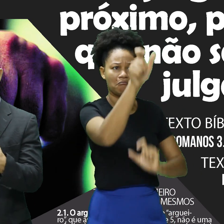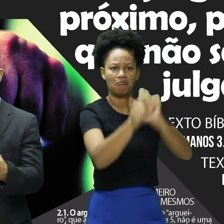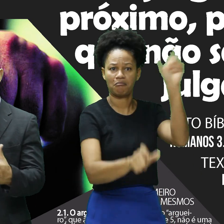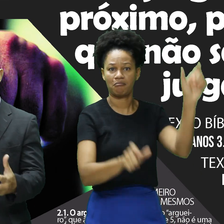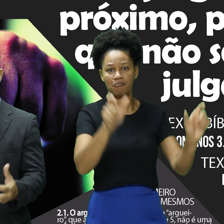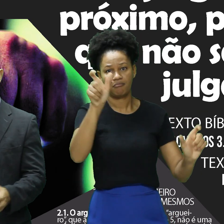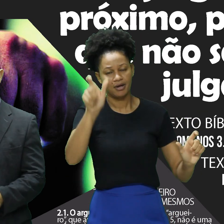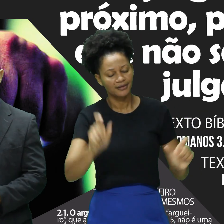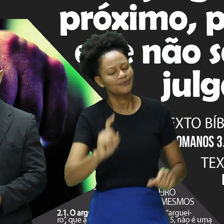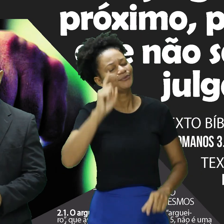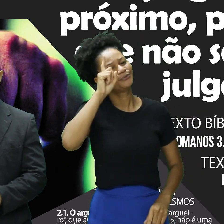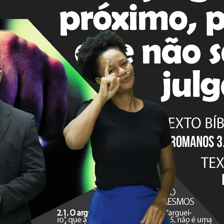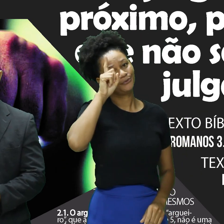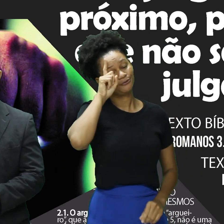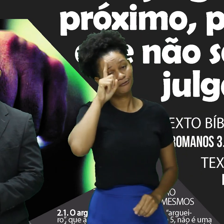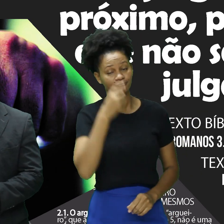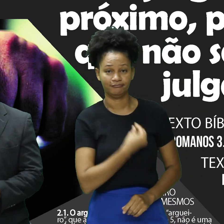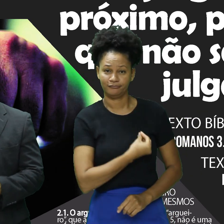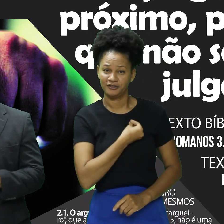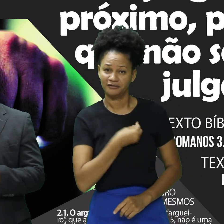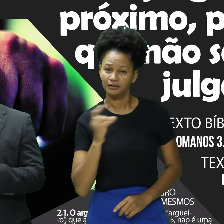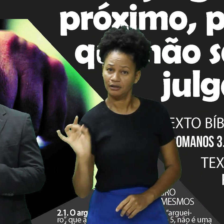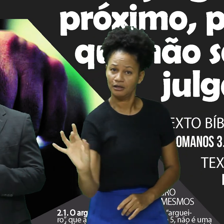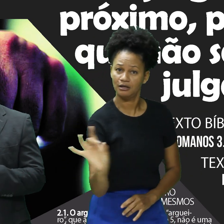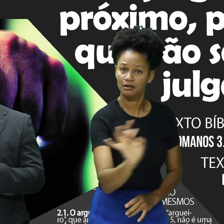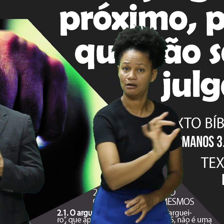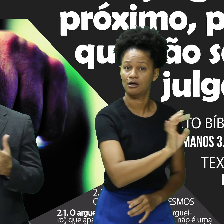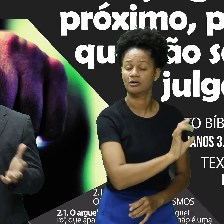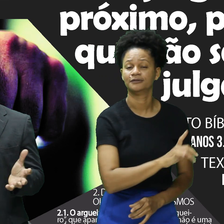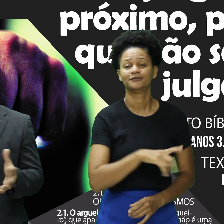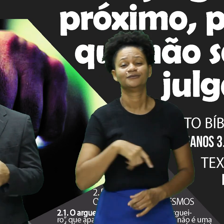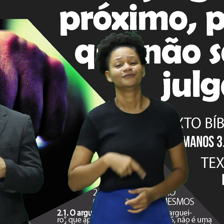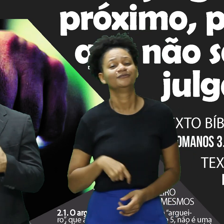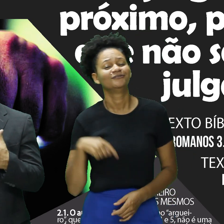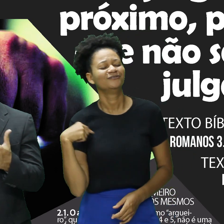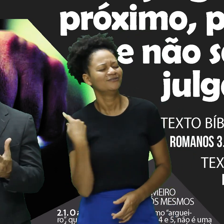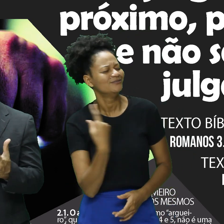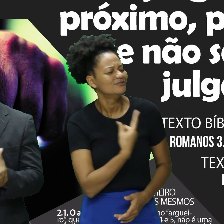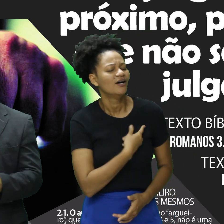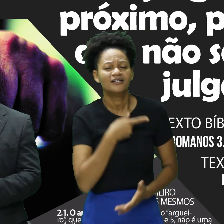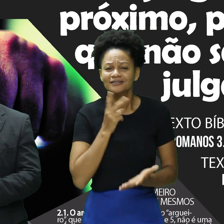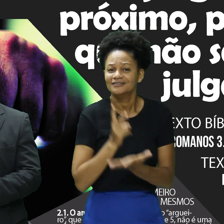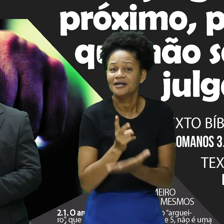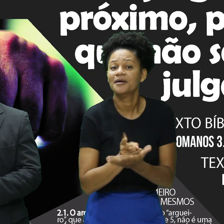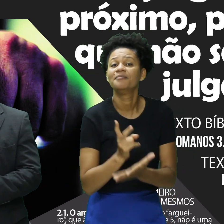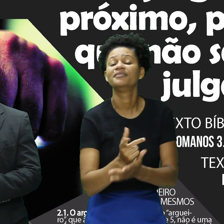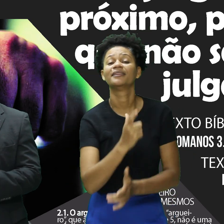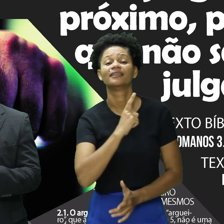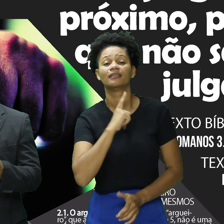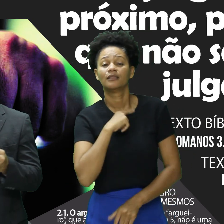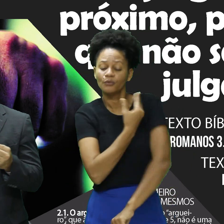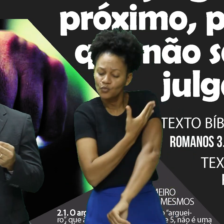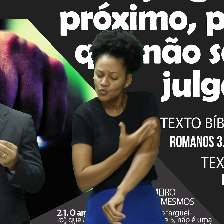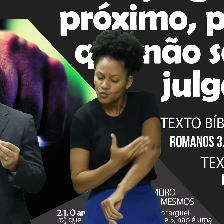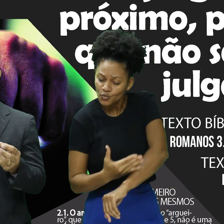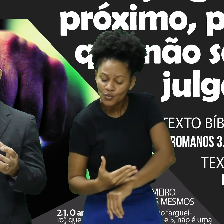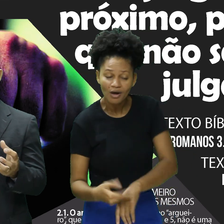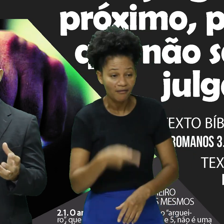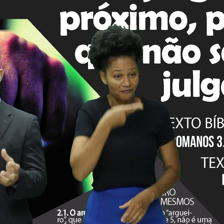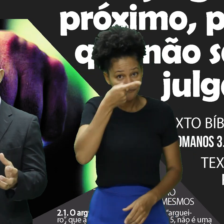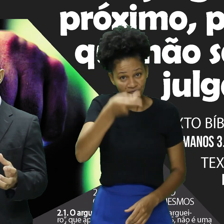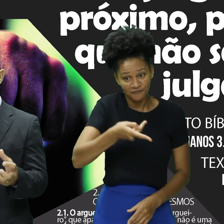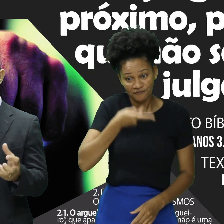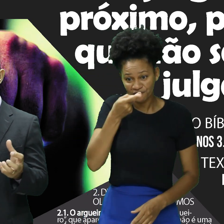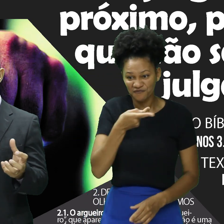pessoas no nosso dia a dia. E estamos costumeiramente, sempre acostumados a falar alguma